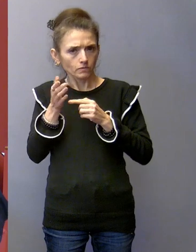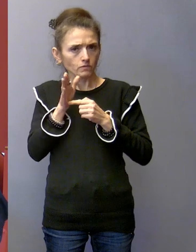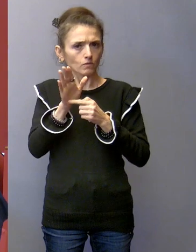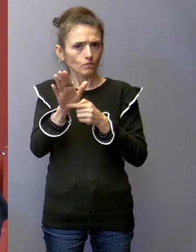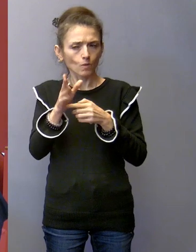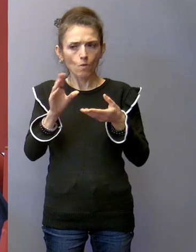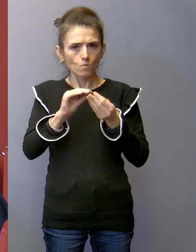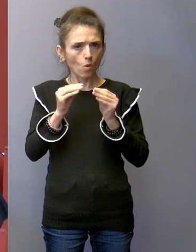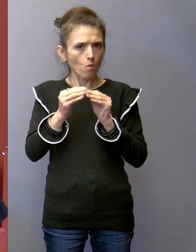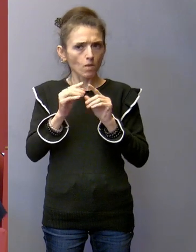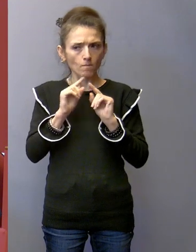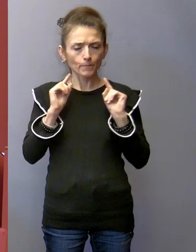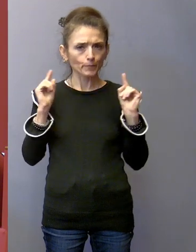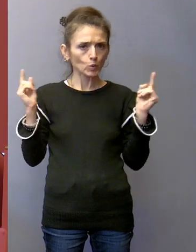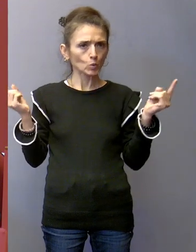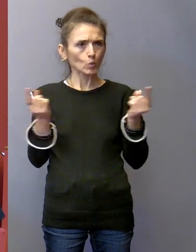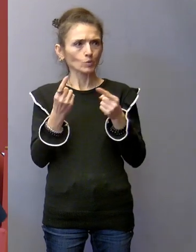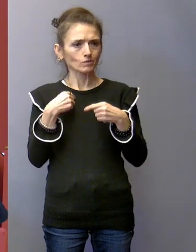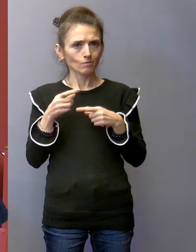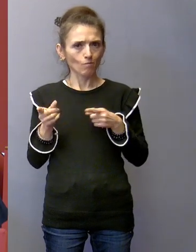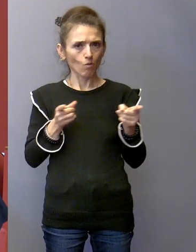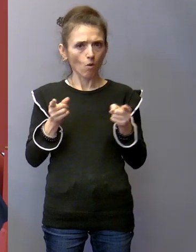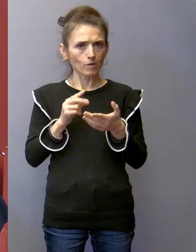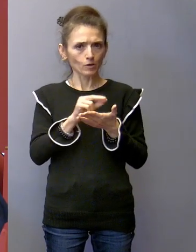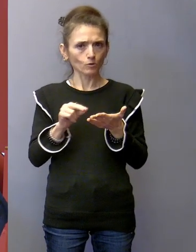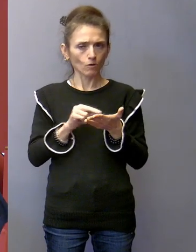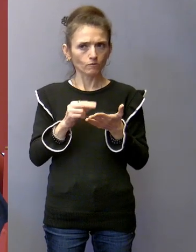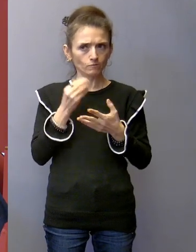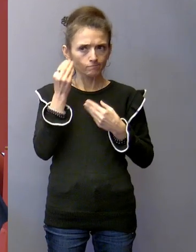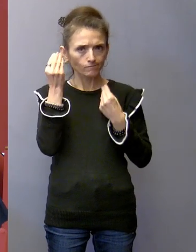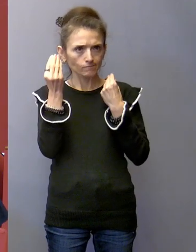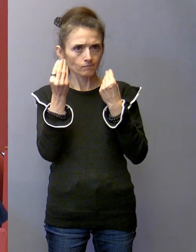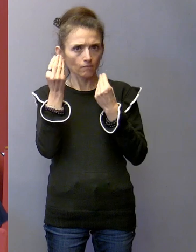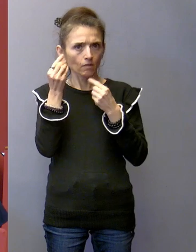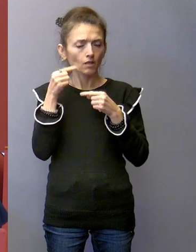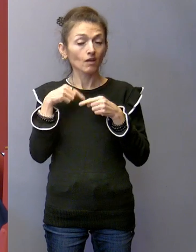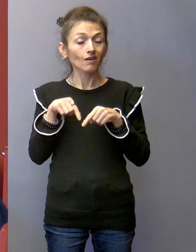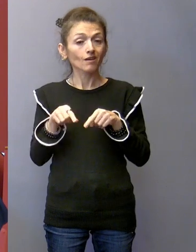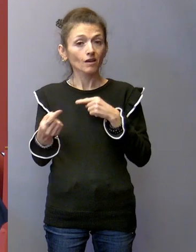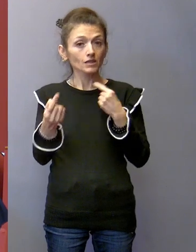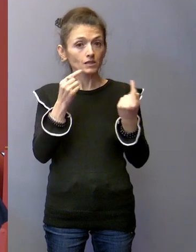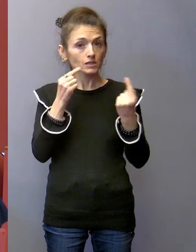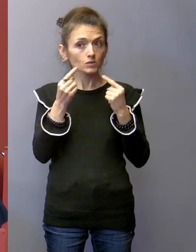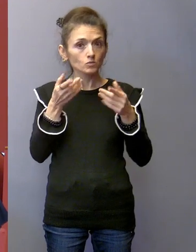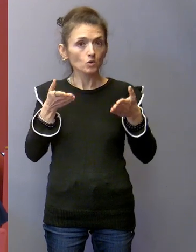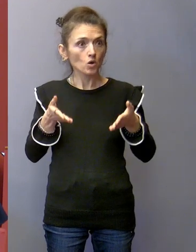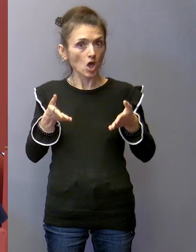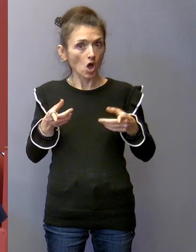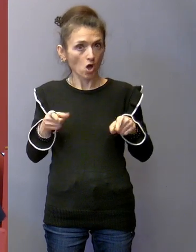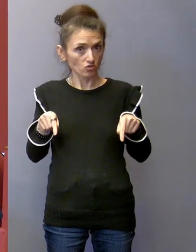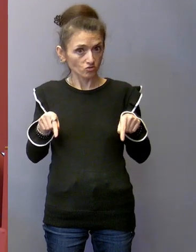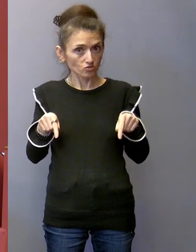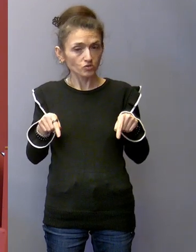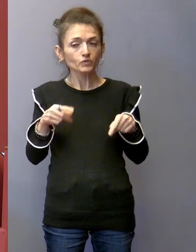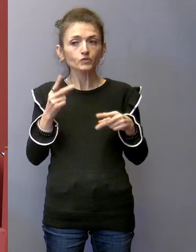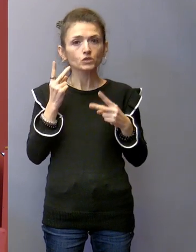sottoposto a tutti noi consiglieri al momento del voto questo voto sostanzialmente nell'ambito della discussione di oggi abbiamo sentito